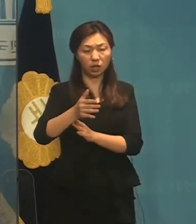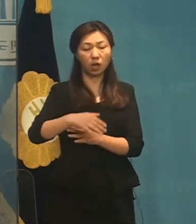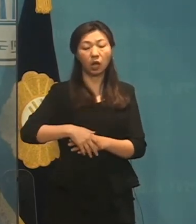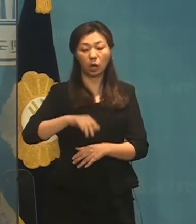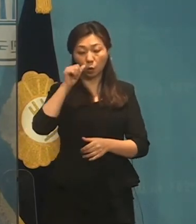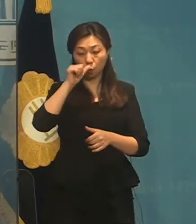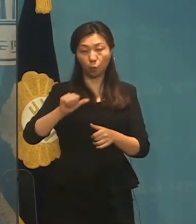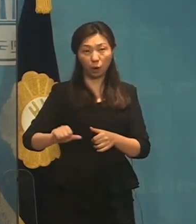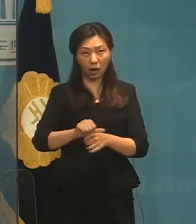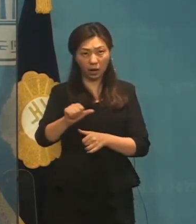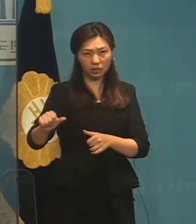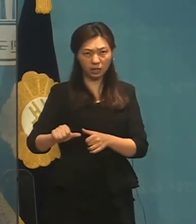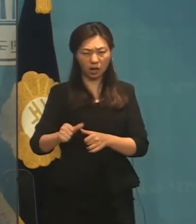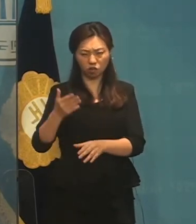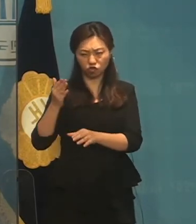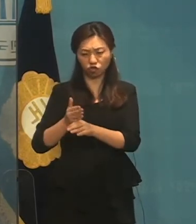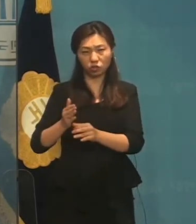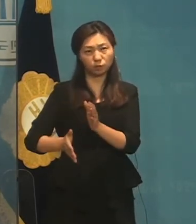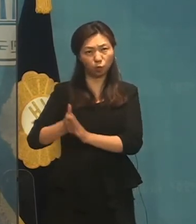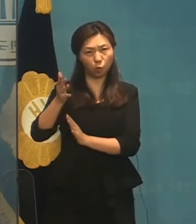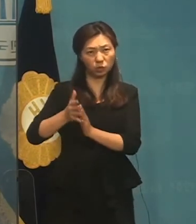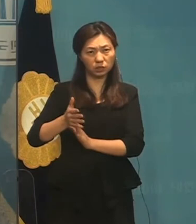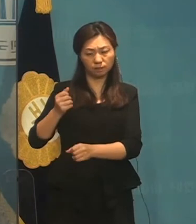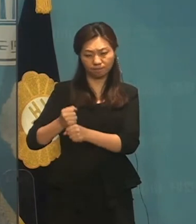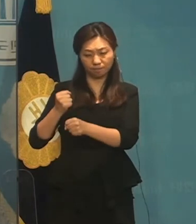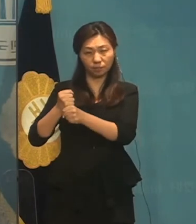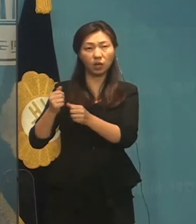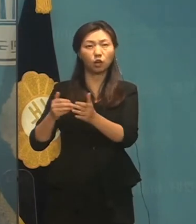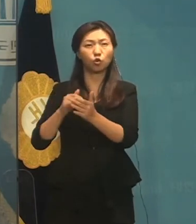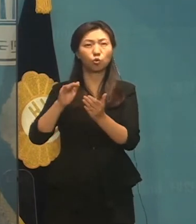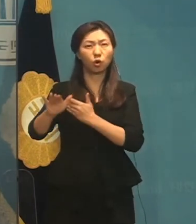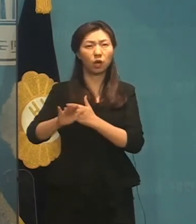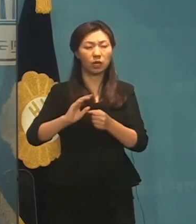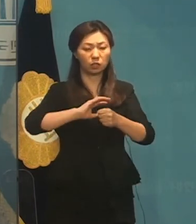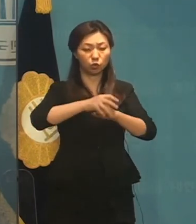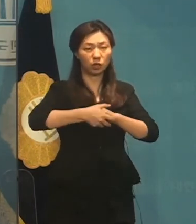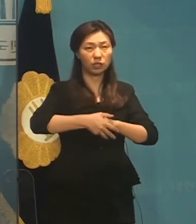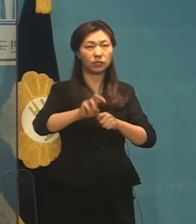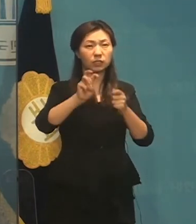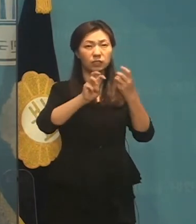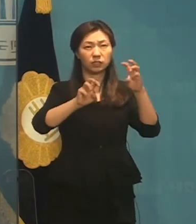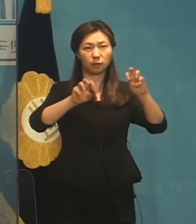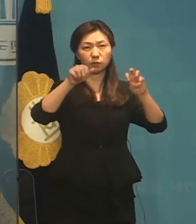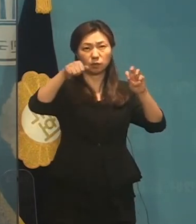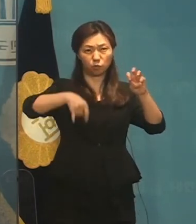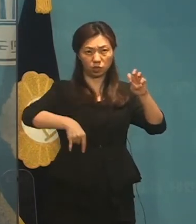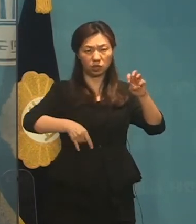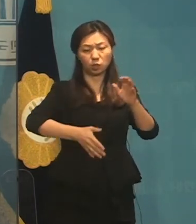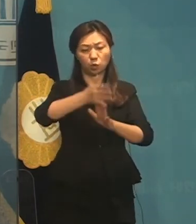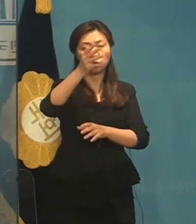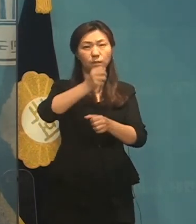지식기반 산업 중심적으로 육성을 해서 글로벌 30위 도시로 만드는 것이 저희 목표입니다.